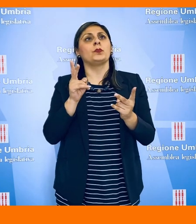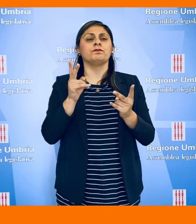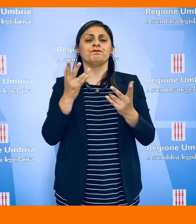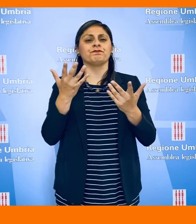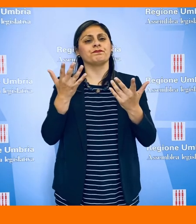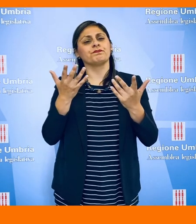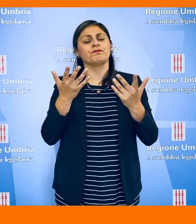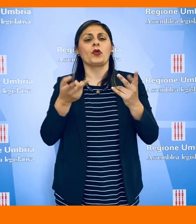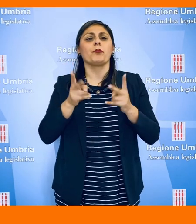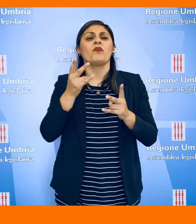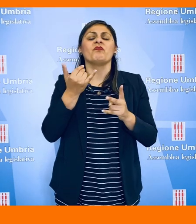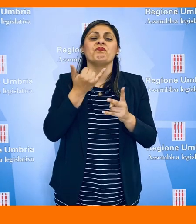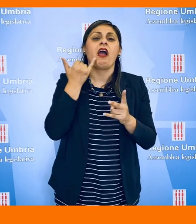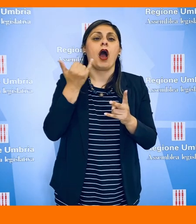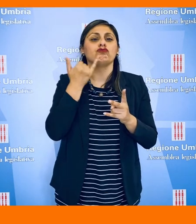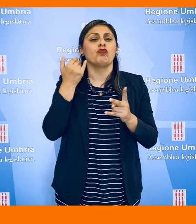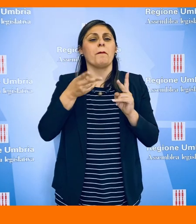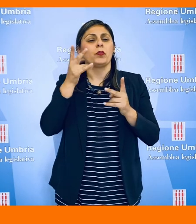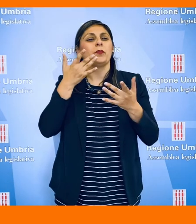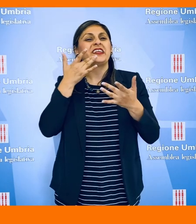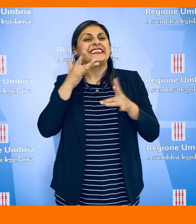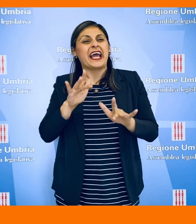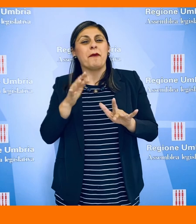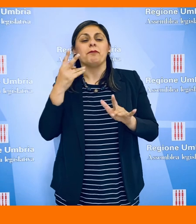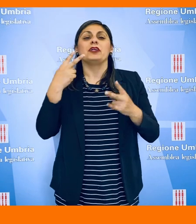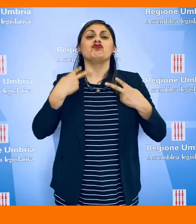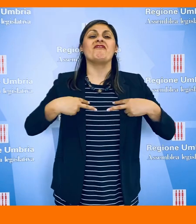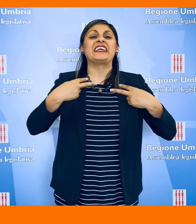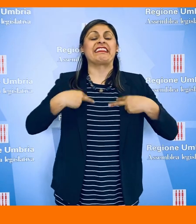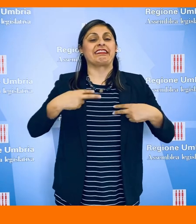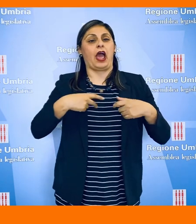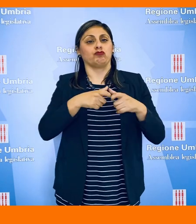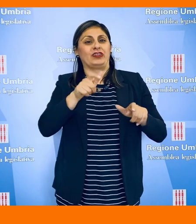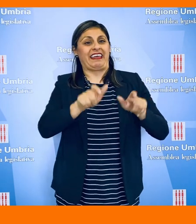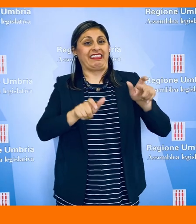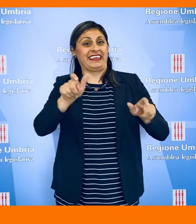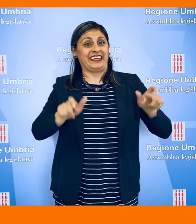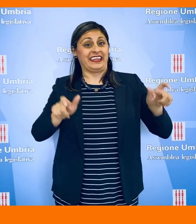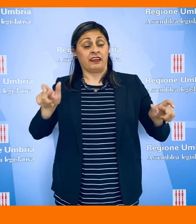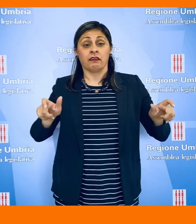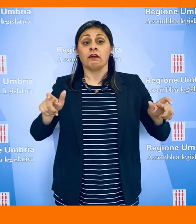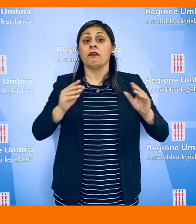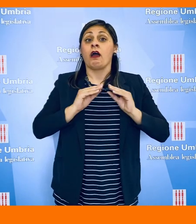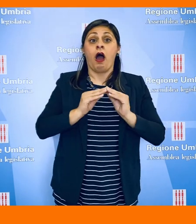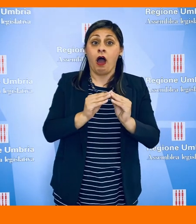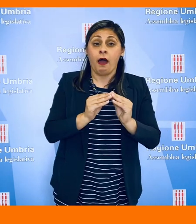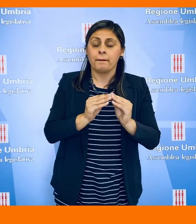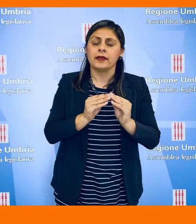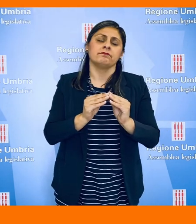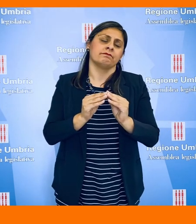più facili anche la vita quindi dei cittadini attraverso sicuramente